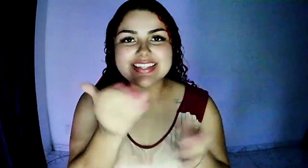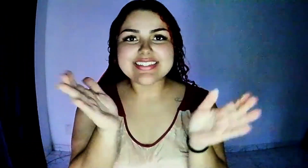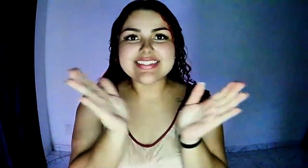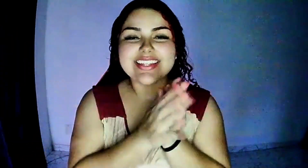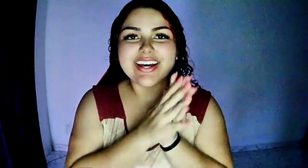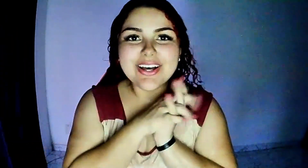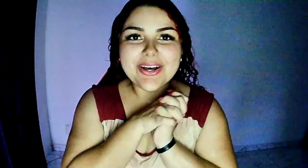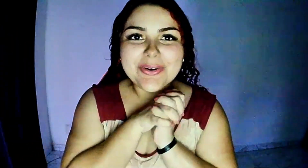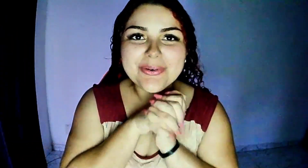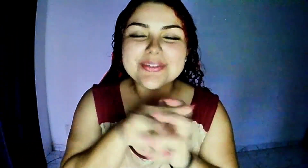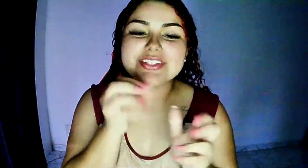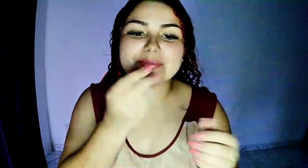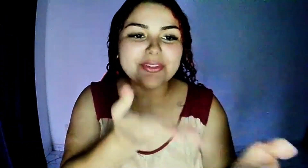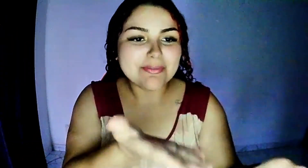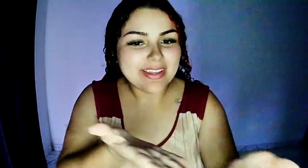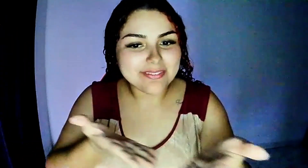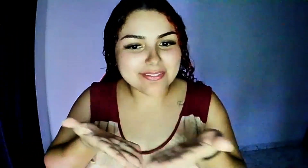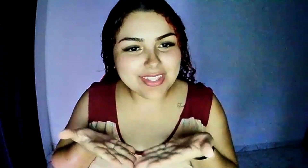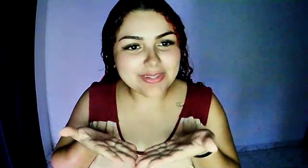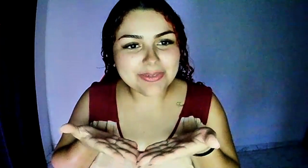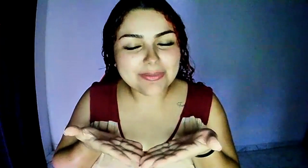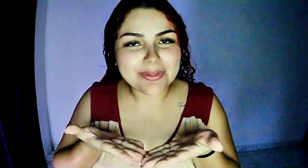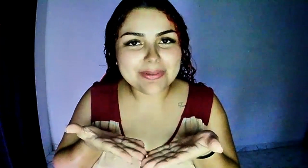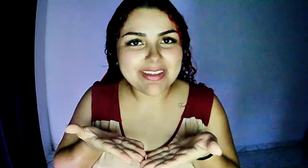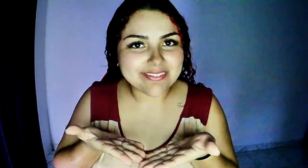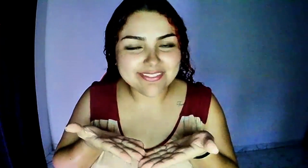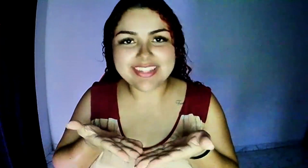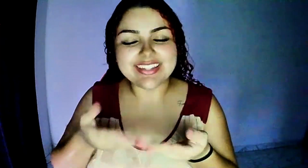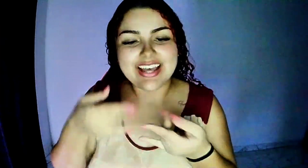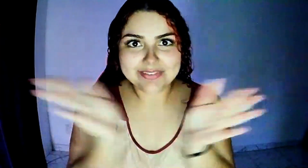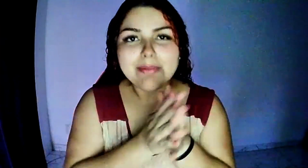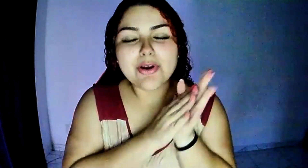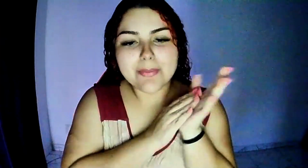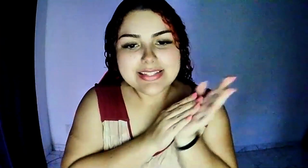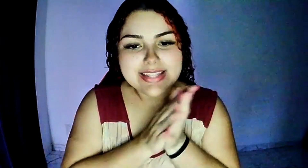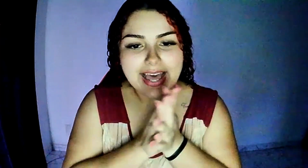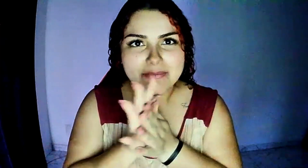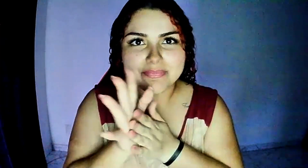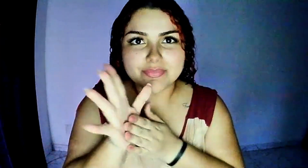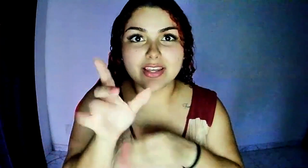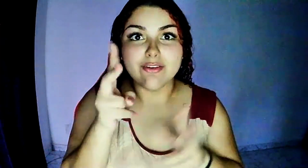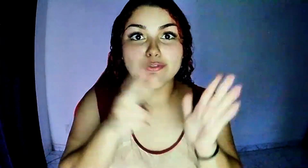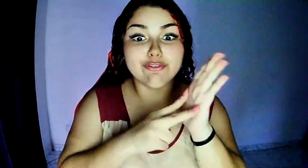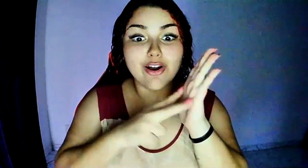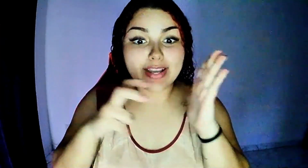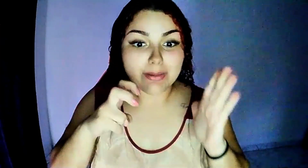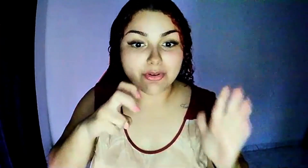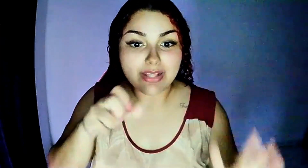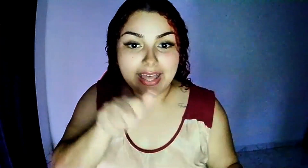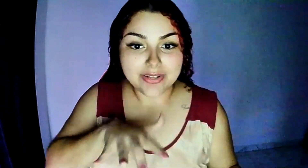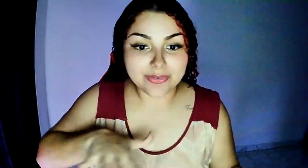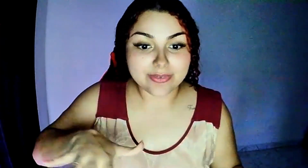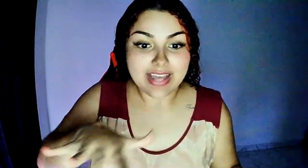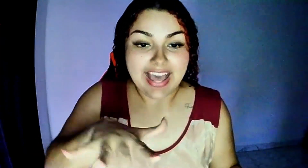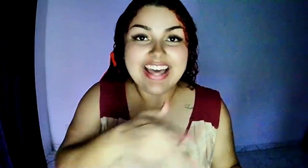que vocês estão? Seja muito bem-vindo, muito bem-vinda. Vamos começar? Vocabulário, área